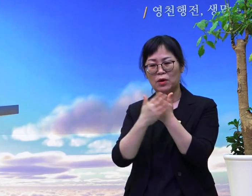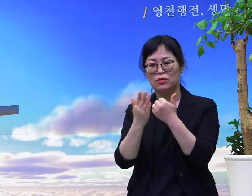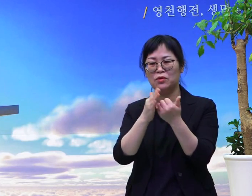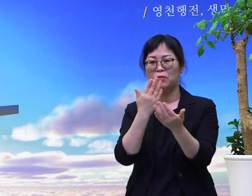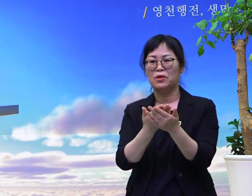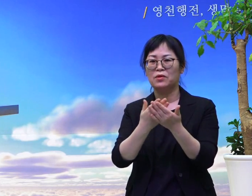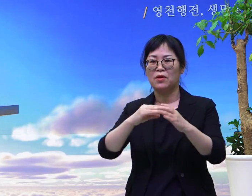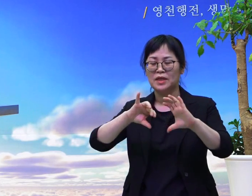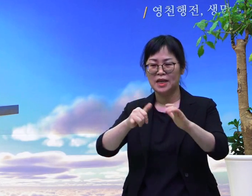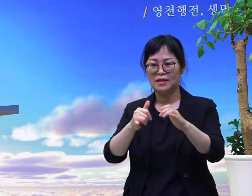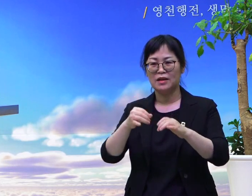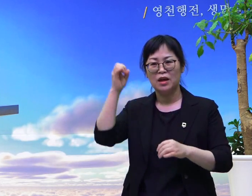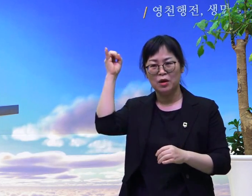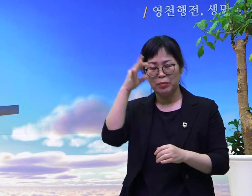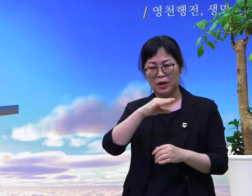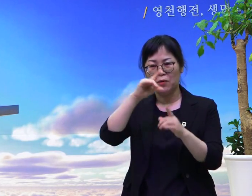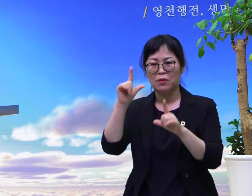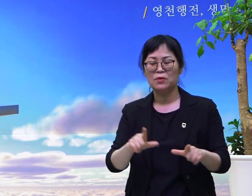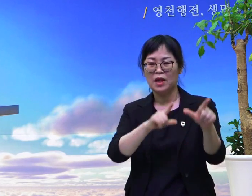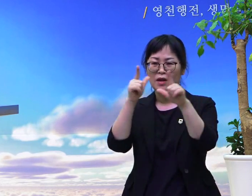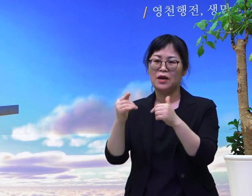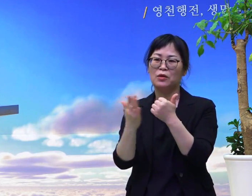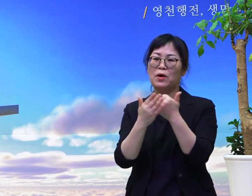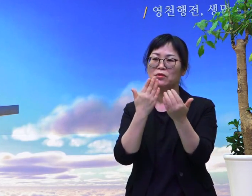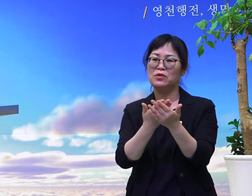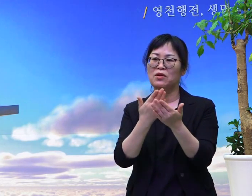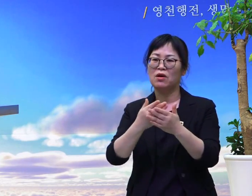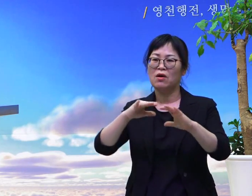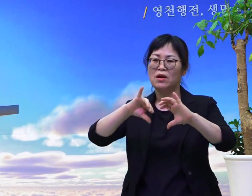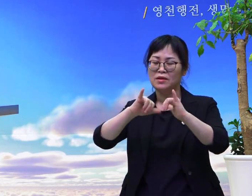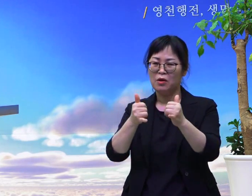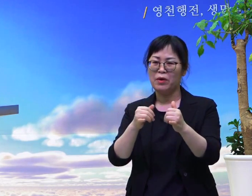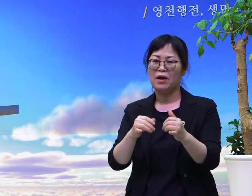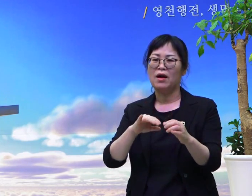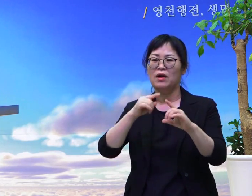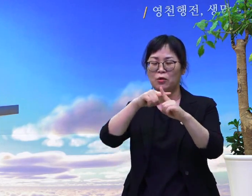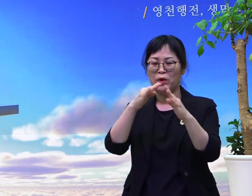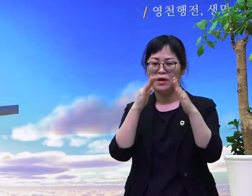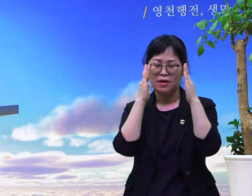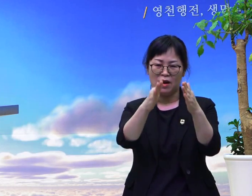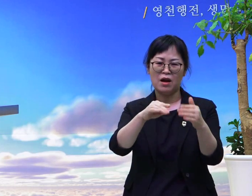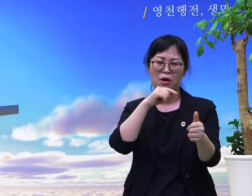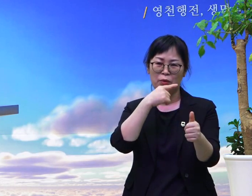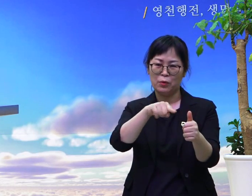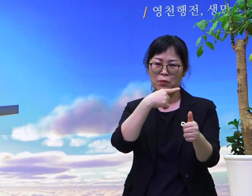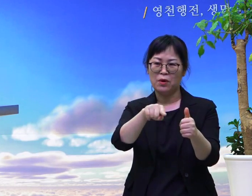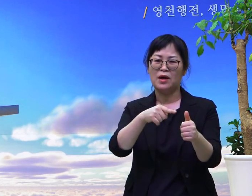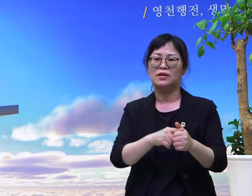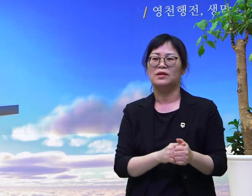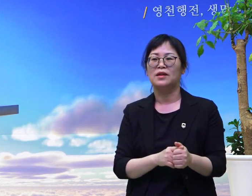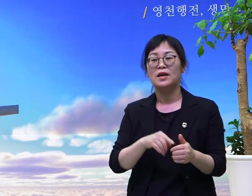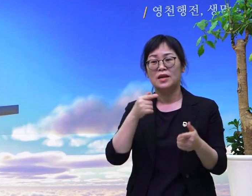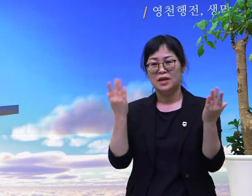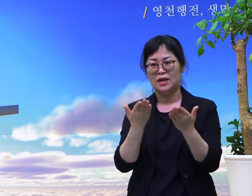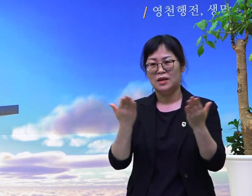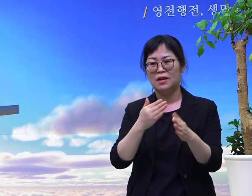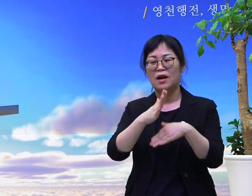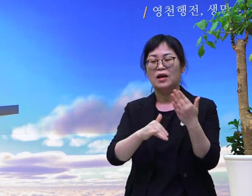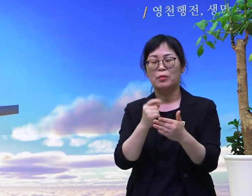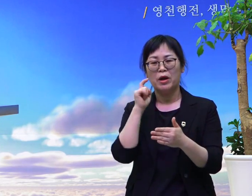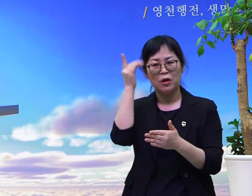하시어 더 이상 교회가 사회로부터 지탄을 받거나 하나님의 영광을 가리는 일이 없도록